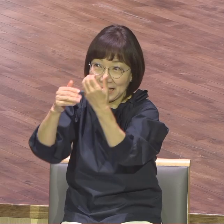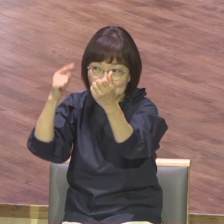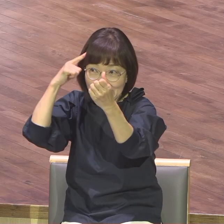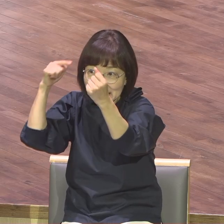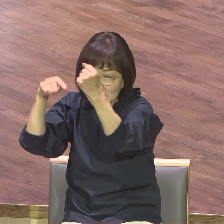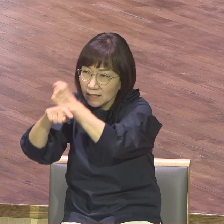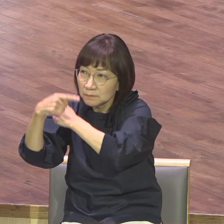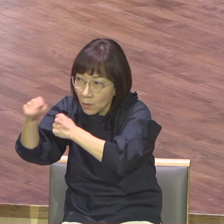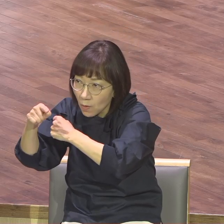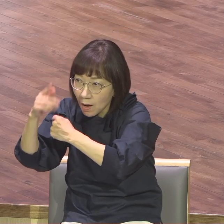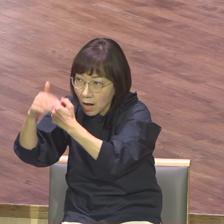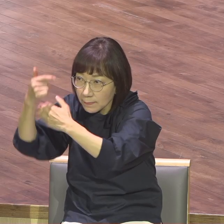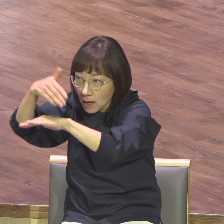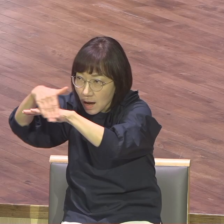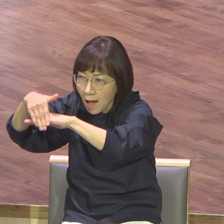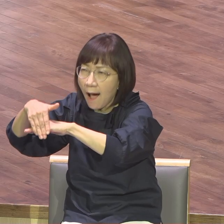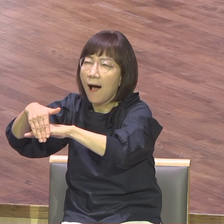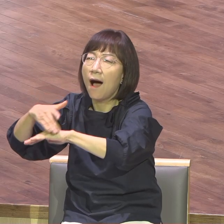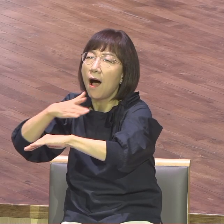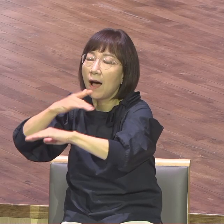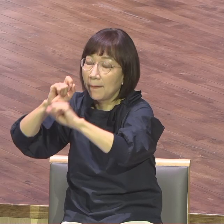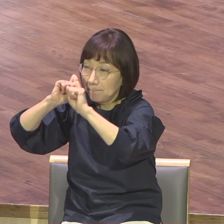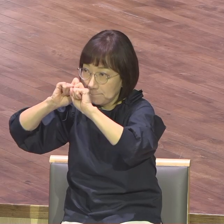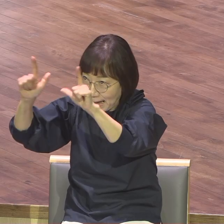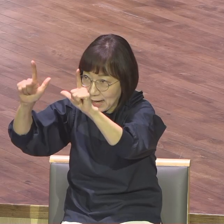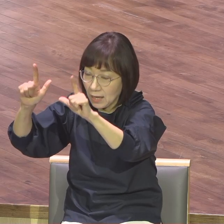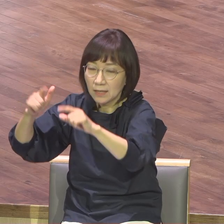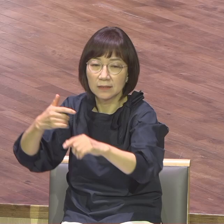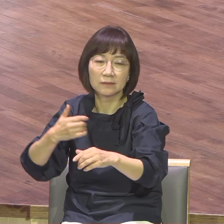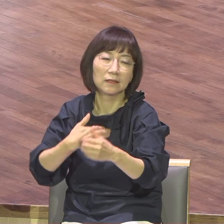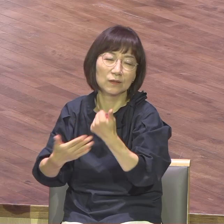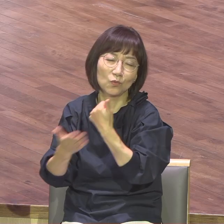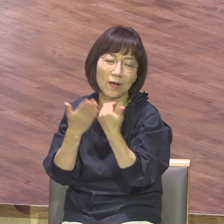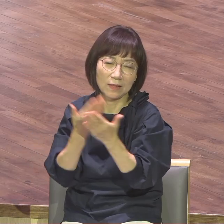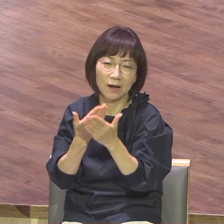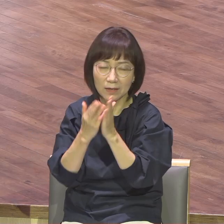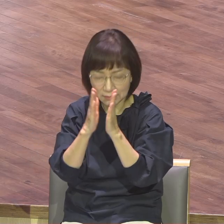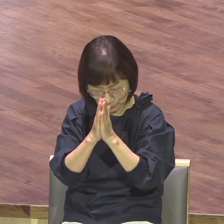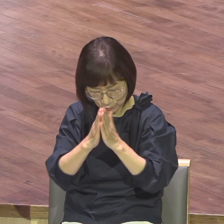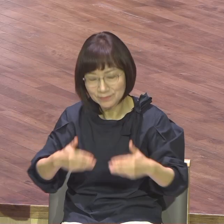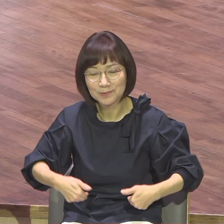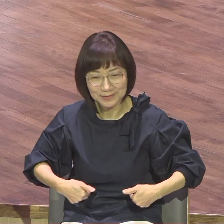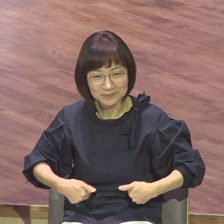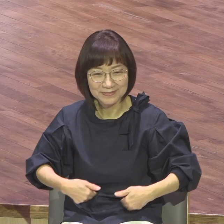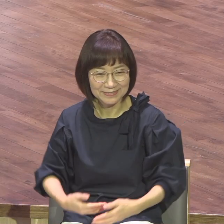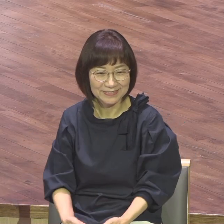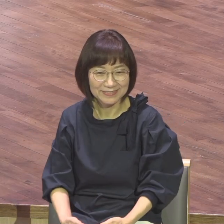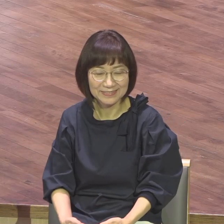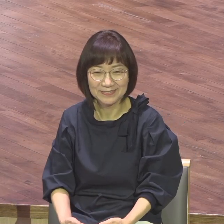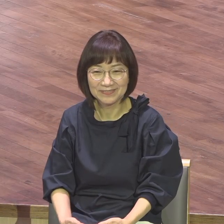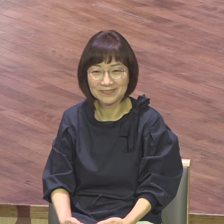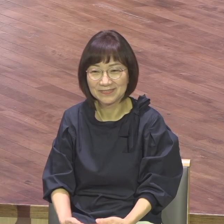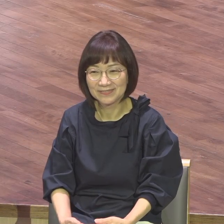바로 분별할 수 있도록 나를 도와주옵소서. 분별할 수 있도록 그렇게 기도해야 됩니다.